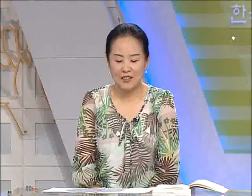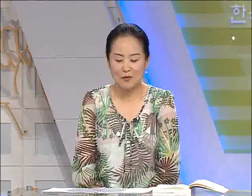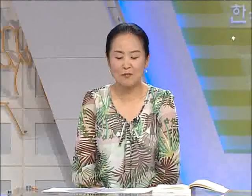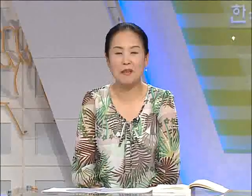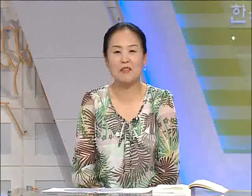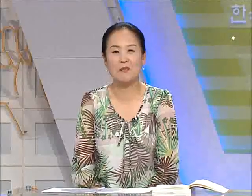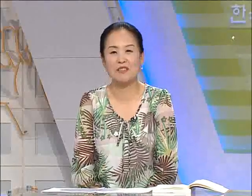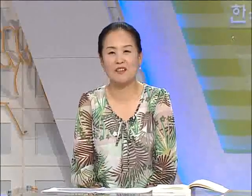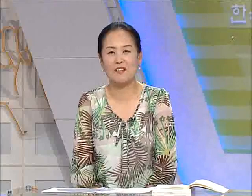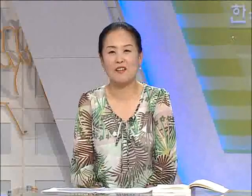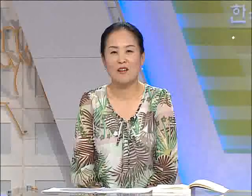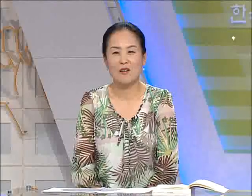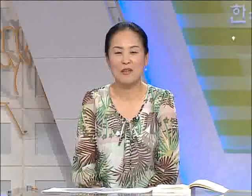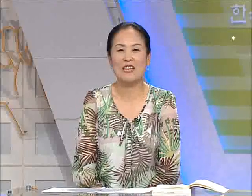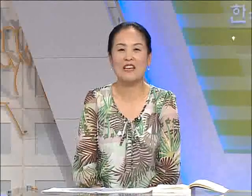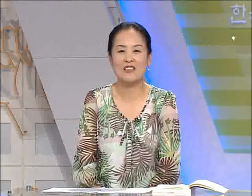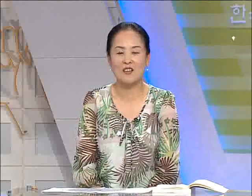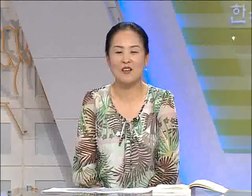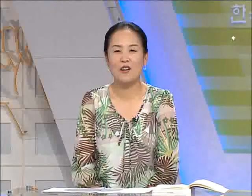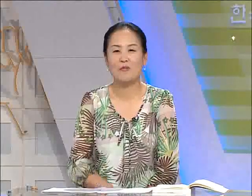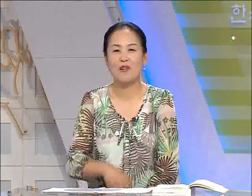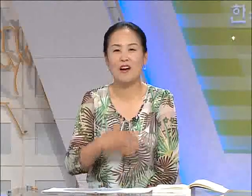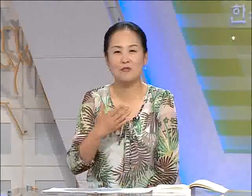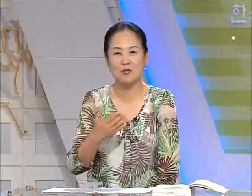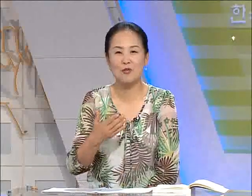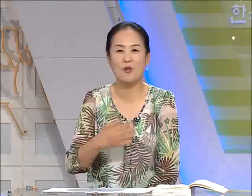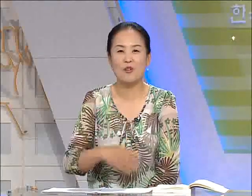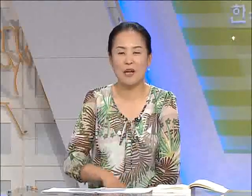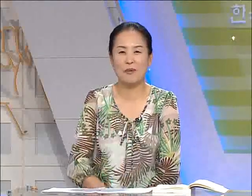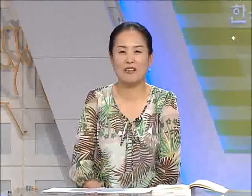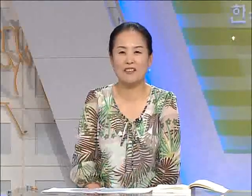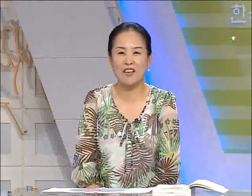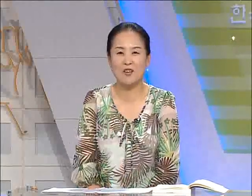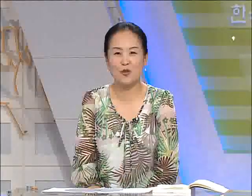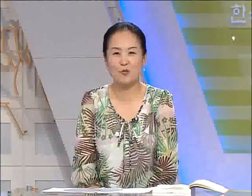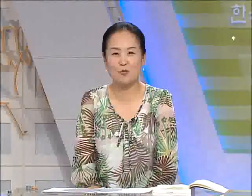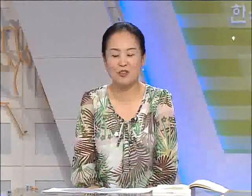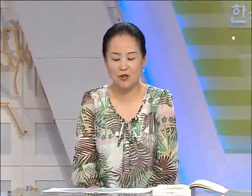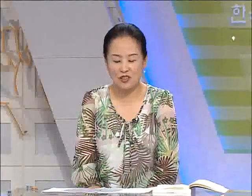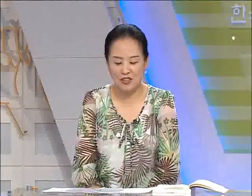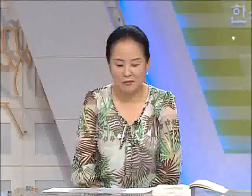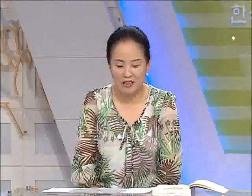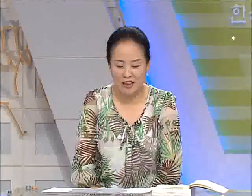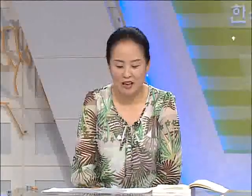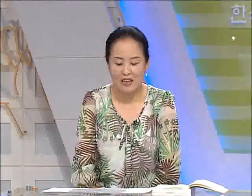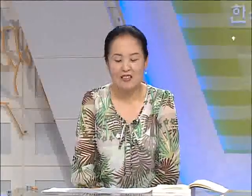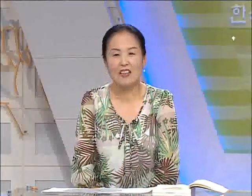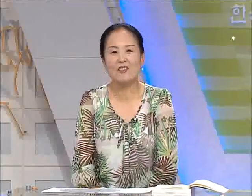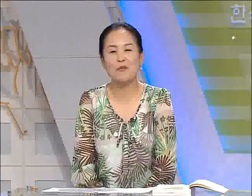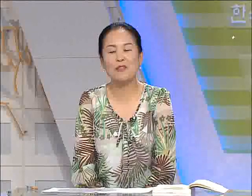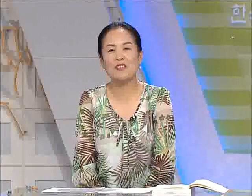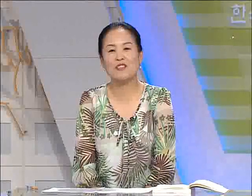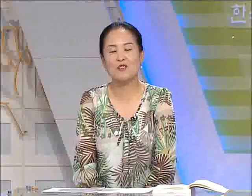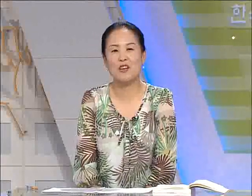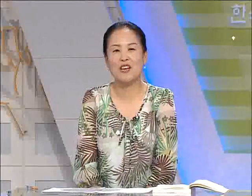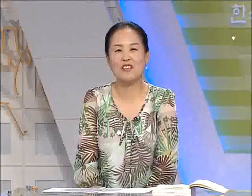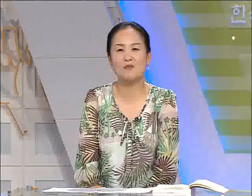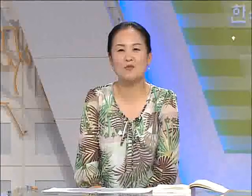가전제품 매장에서 뭔가를 묻고 답하는 내용으로 본문이 이루어져 있습니다. 자, 이런 서비스 직종에 계시는